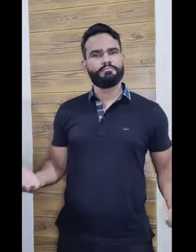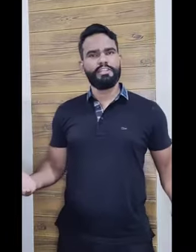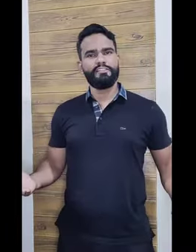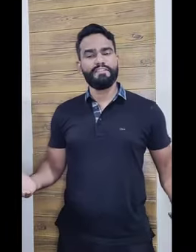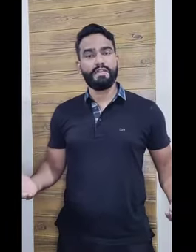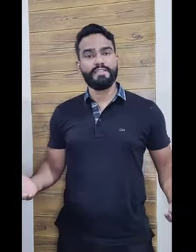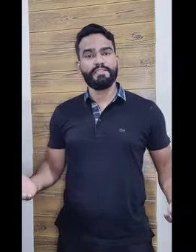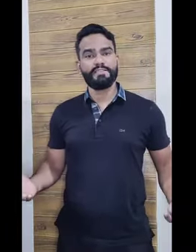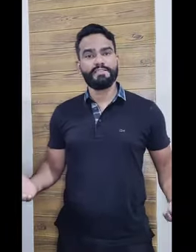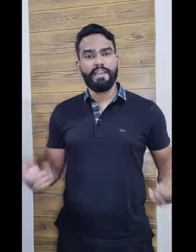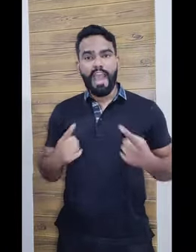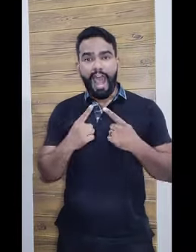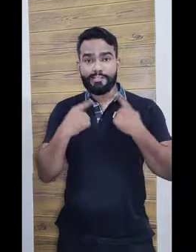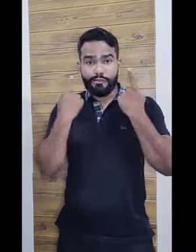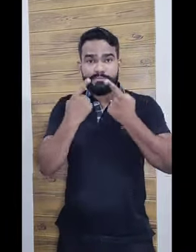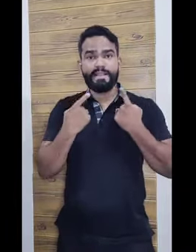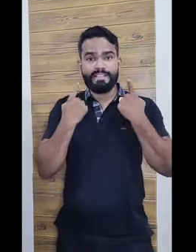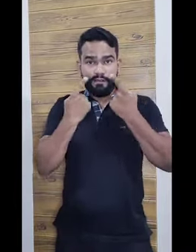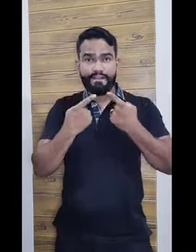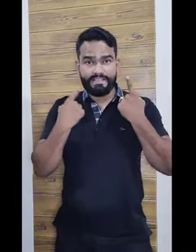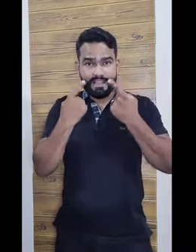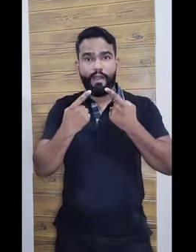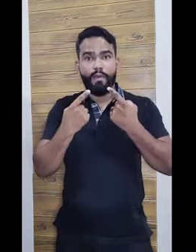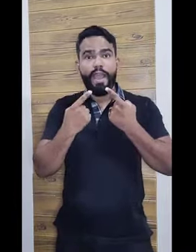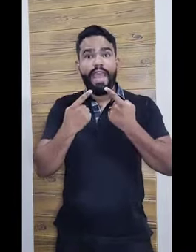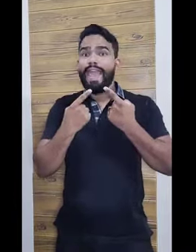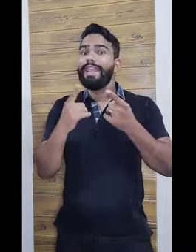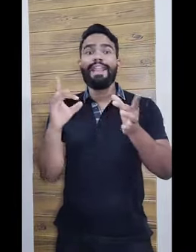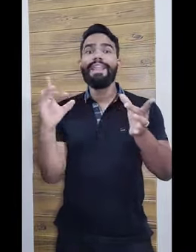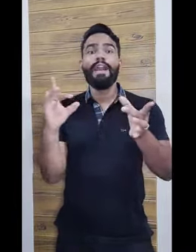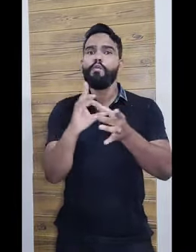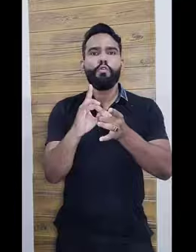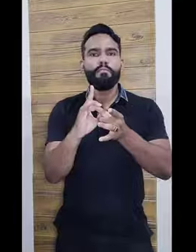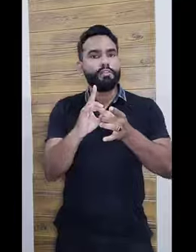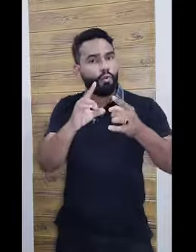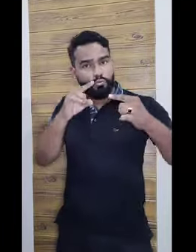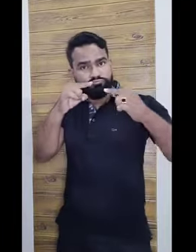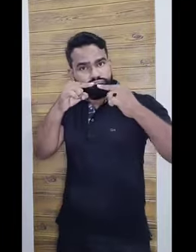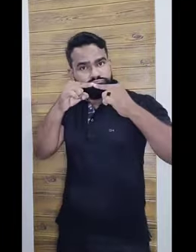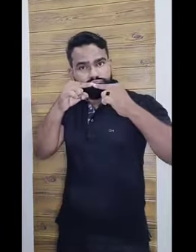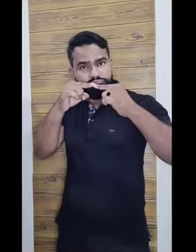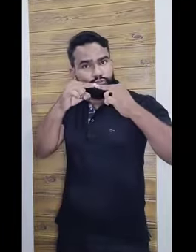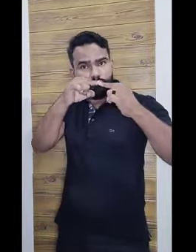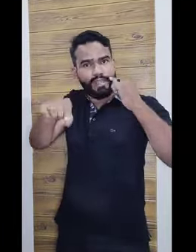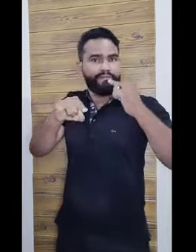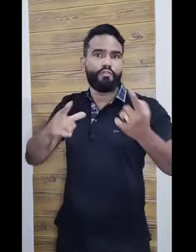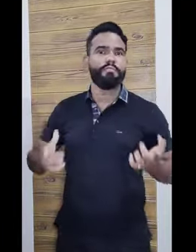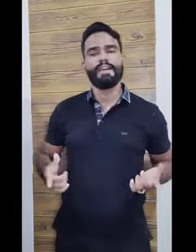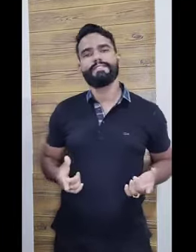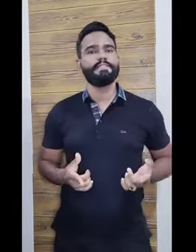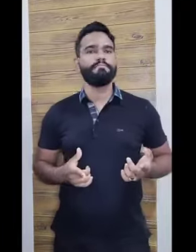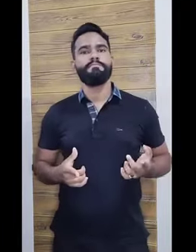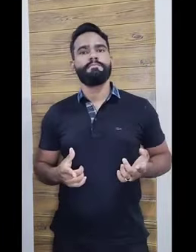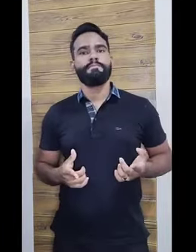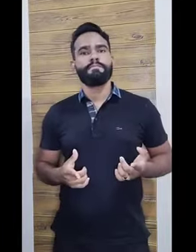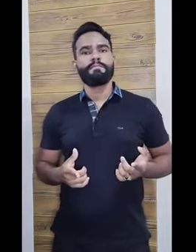Que difícil é esse? A sua expressão facial, ela não combinou, não teve combinação